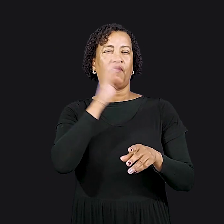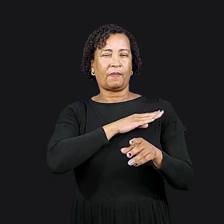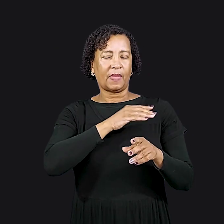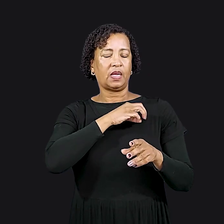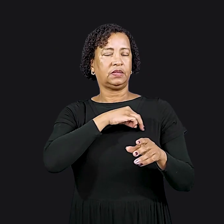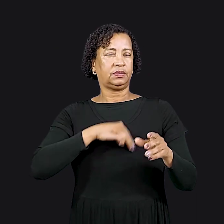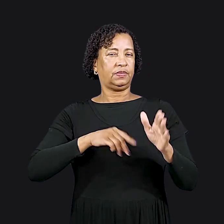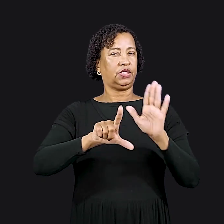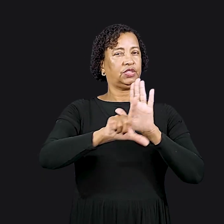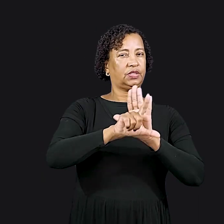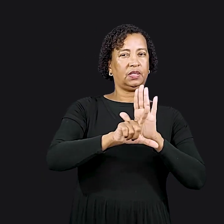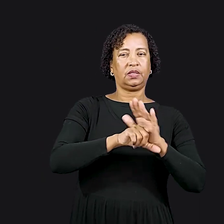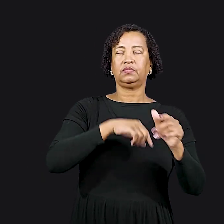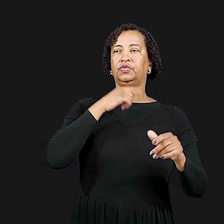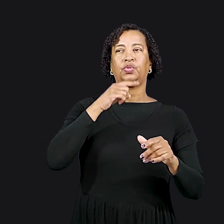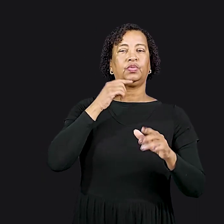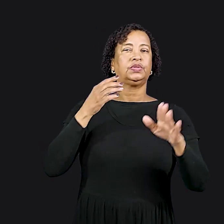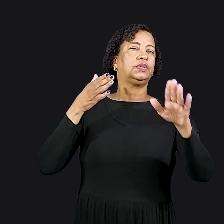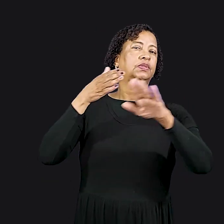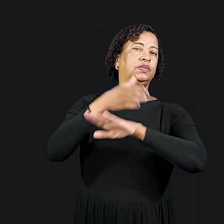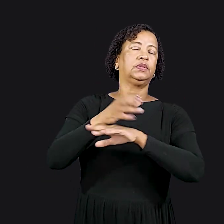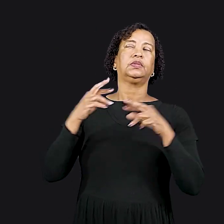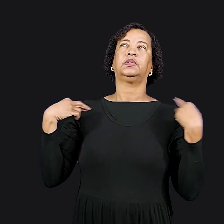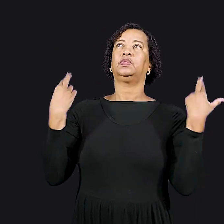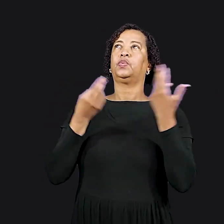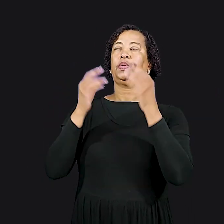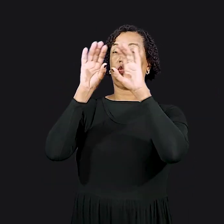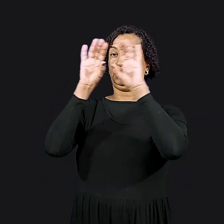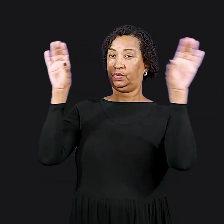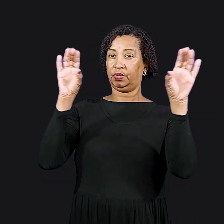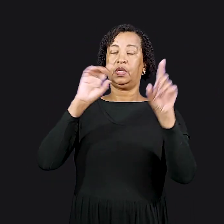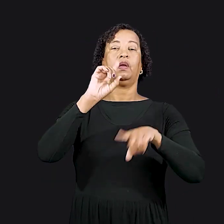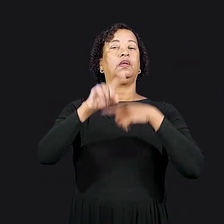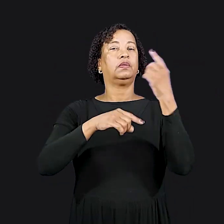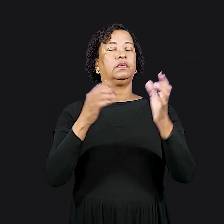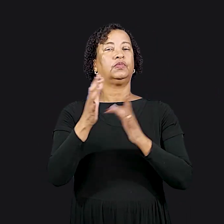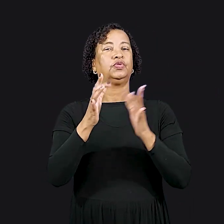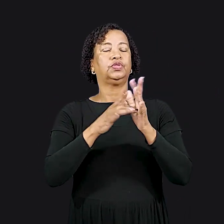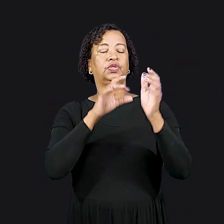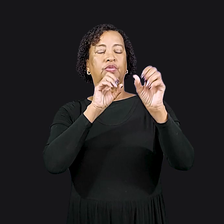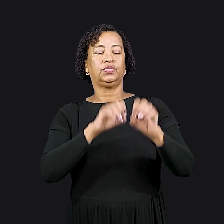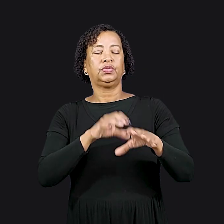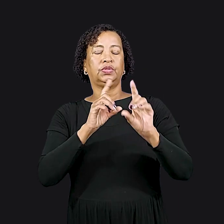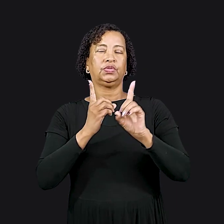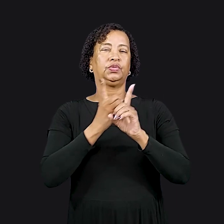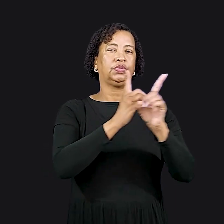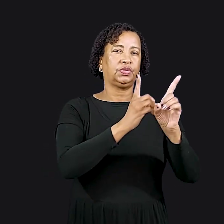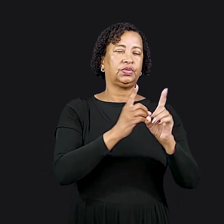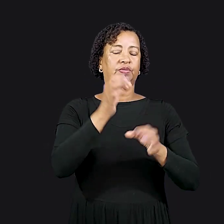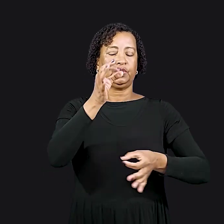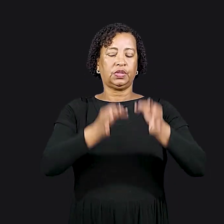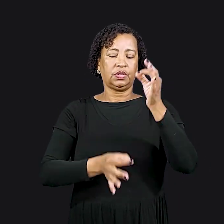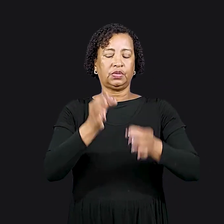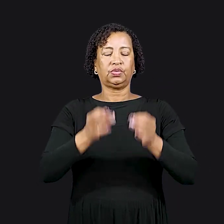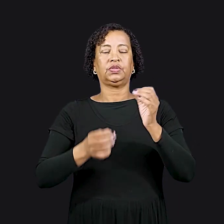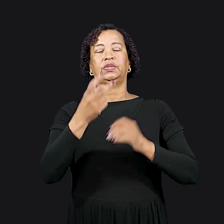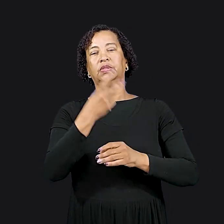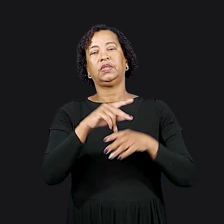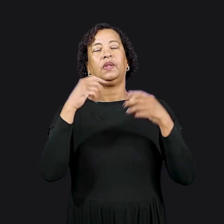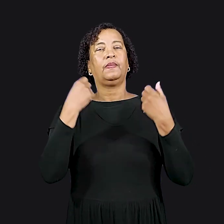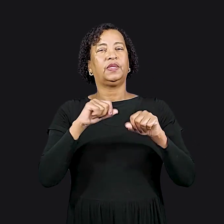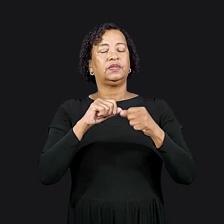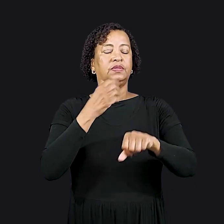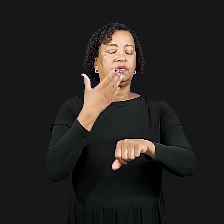da lei, de modo nenhum entrarão no reino dos céus. Depois, Jesus ensinou aos seus discípulos que a justiça deles deveria